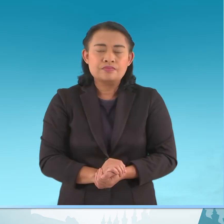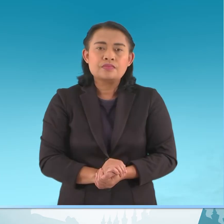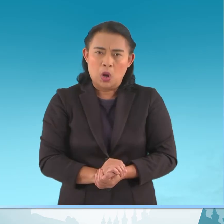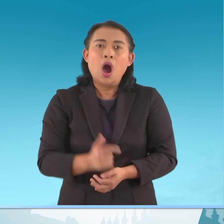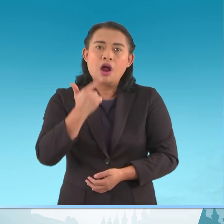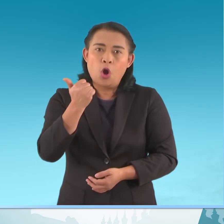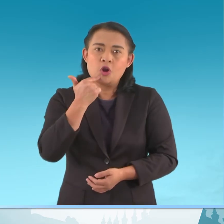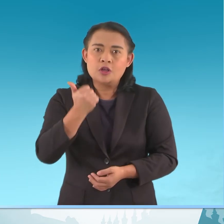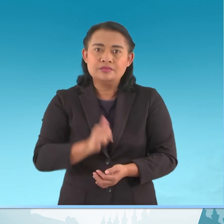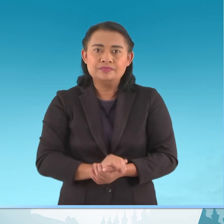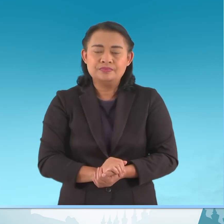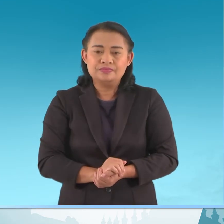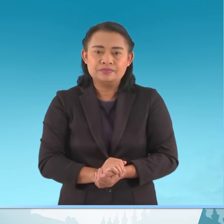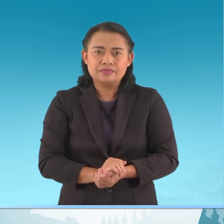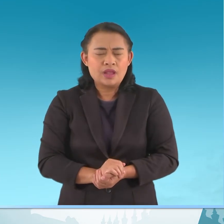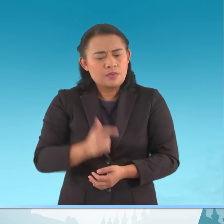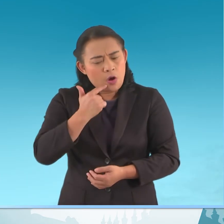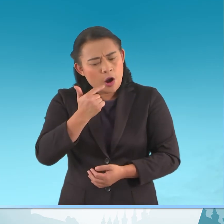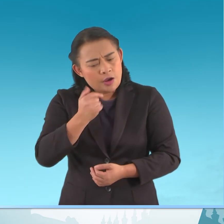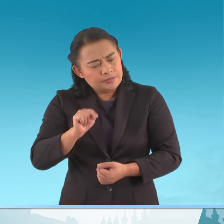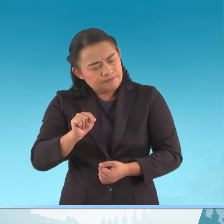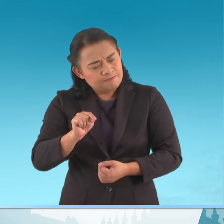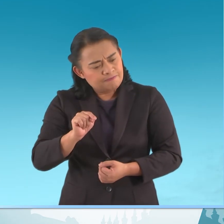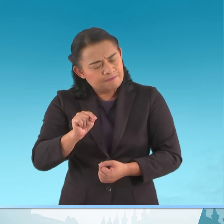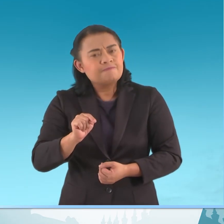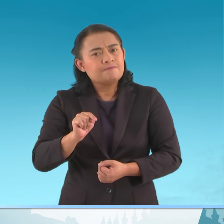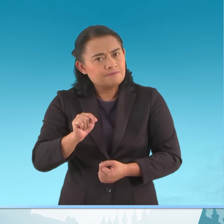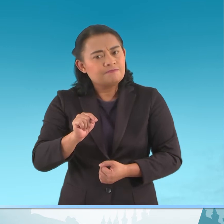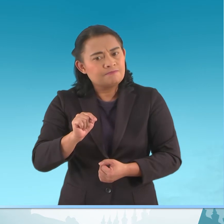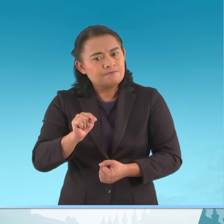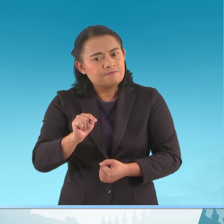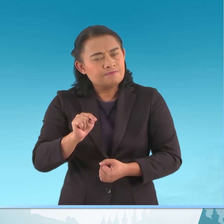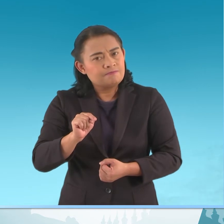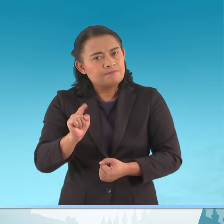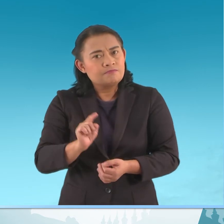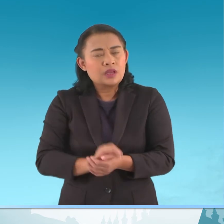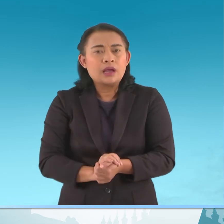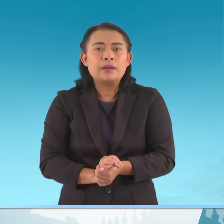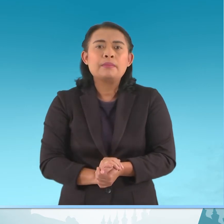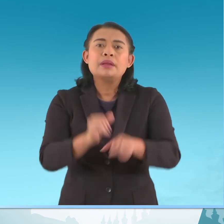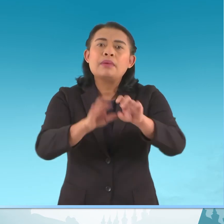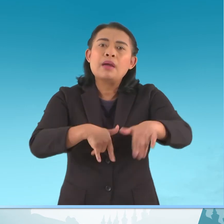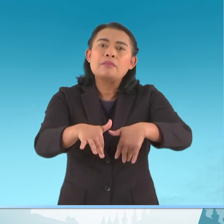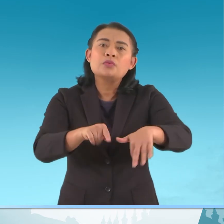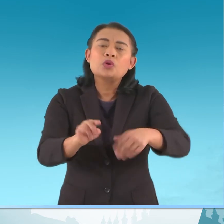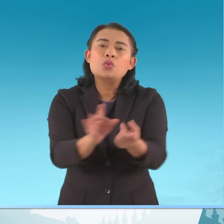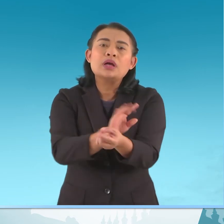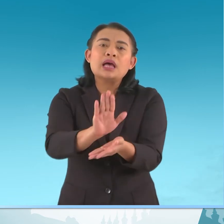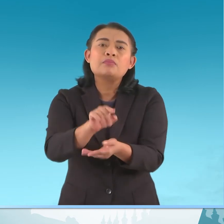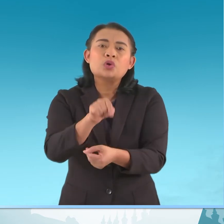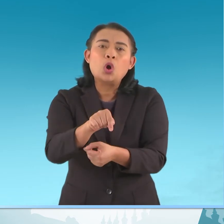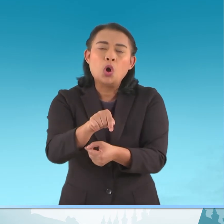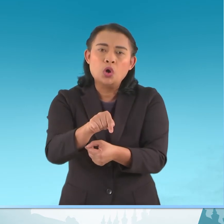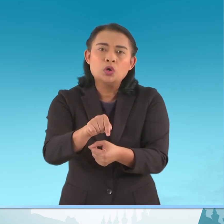อร่อยเลยนะครับเป็นรสชาติอร่อยที่ที่มีความเป็นพื้นเมืองผสมกับความเป็นคนเมือง